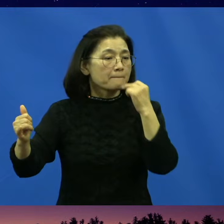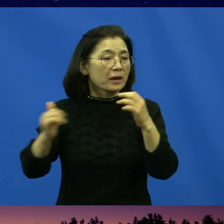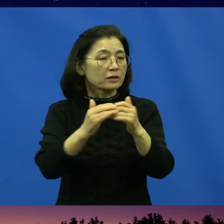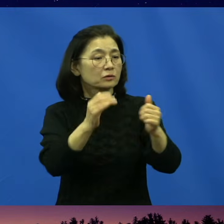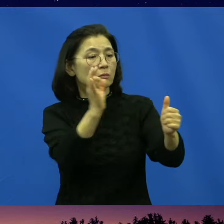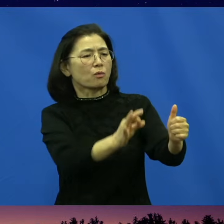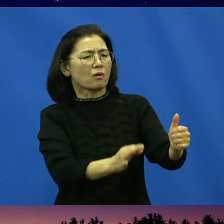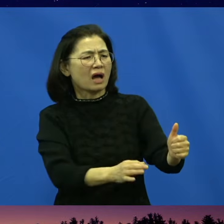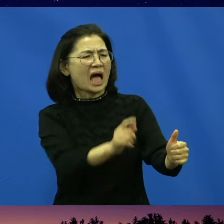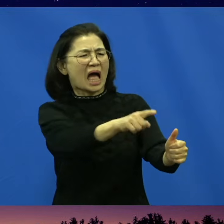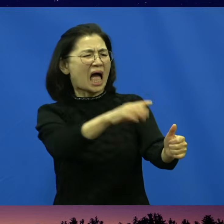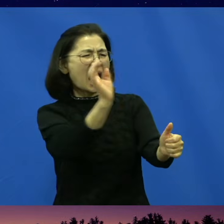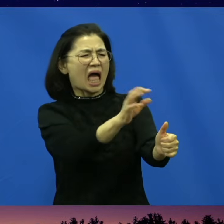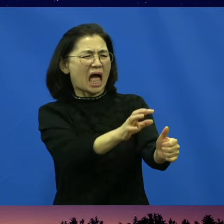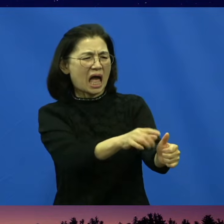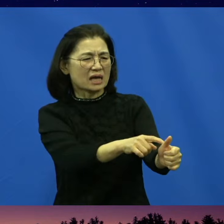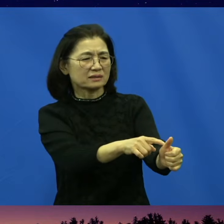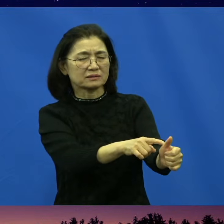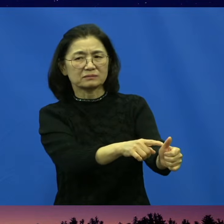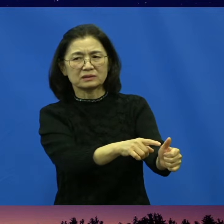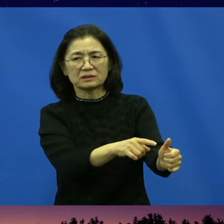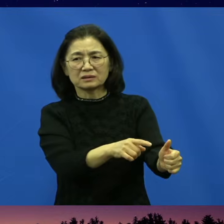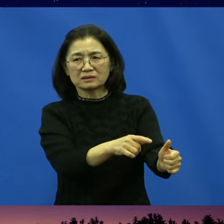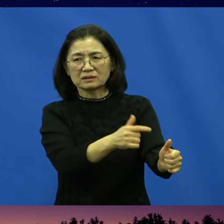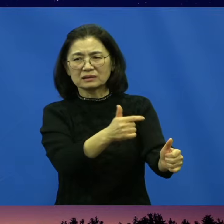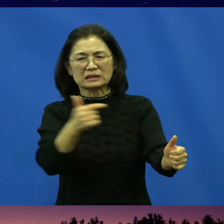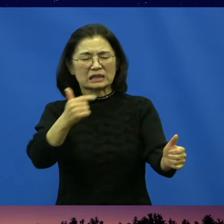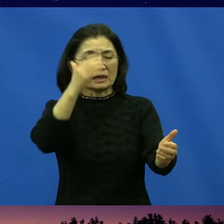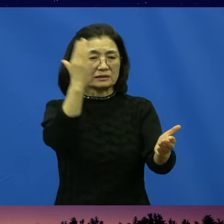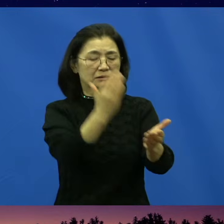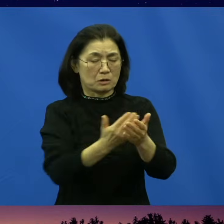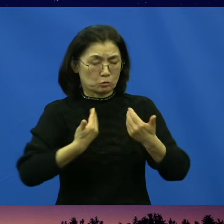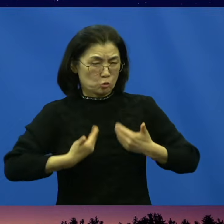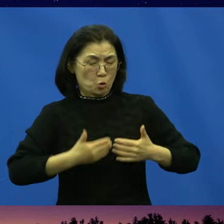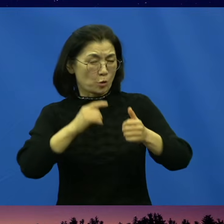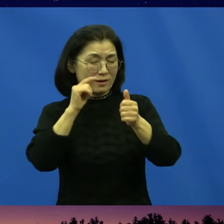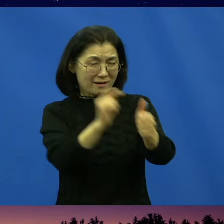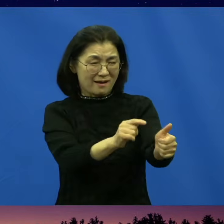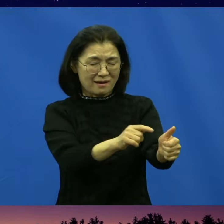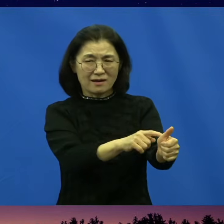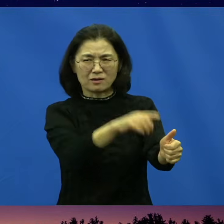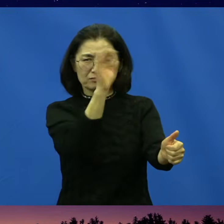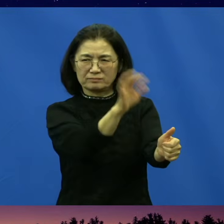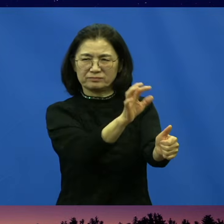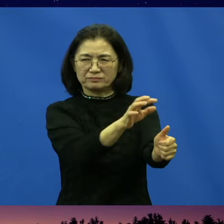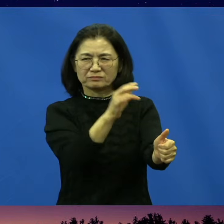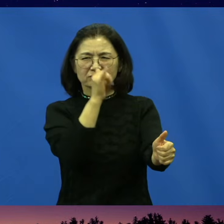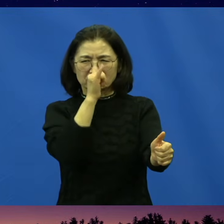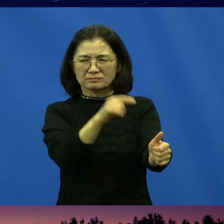치는 것입니다. 이 소리가 바디메오에게 여러분 얼마나 큰 상처가 되었을까요?